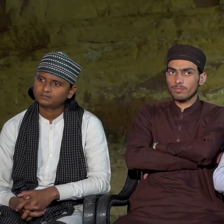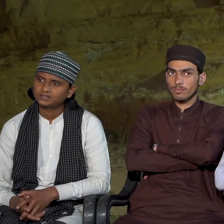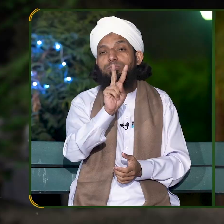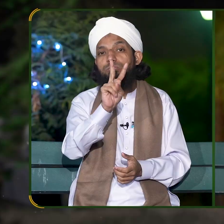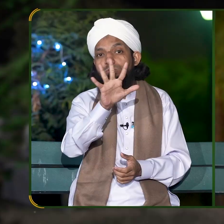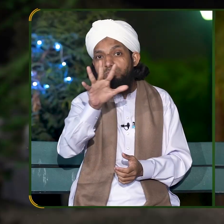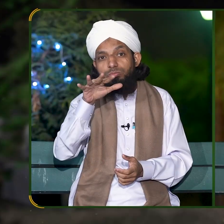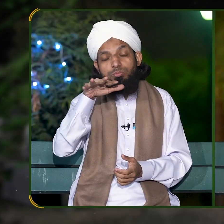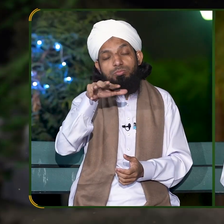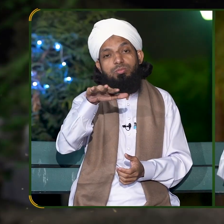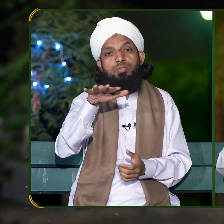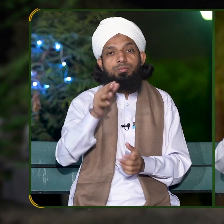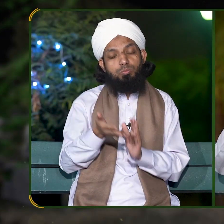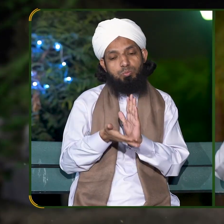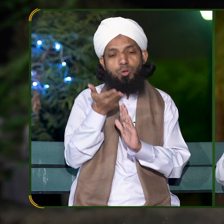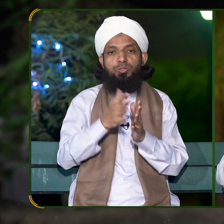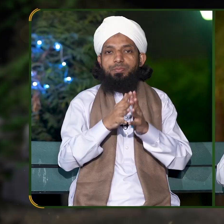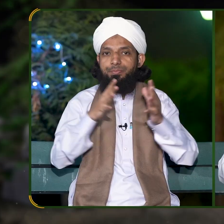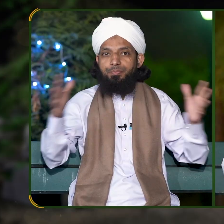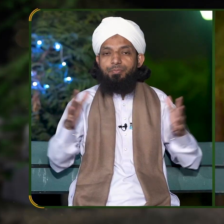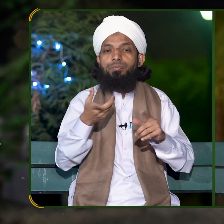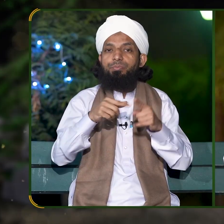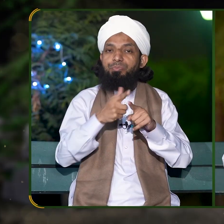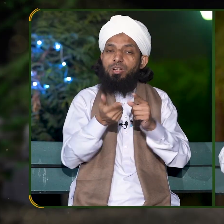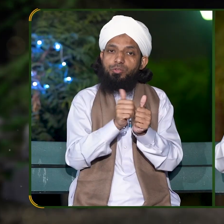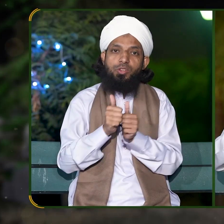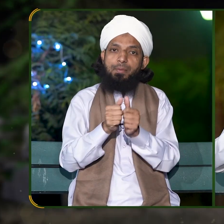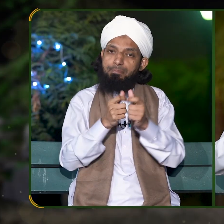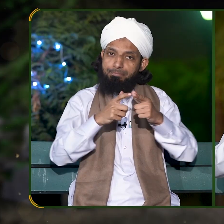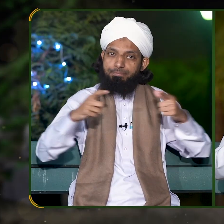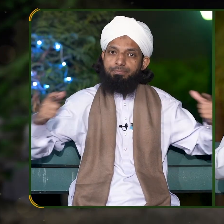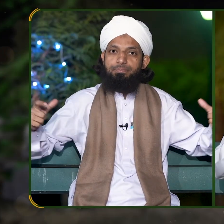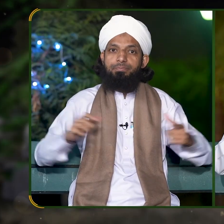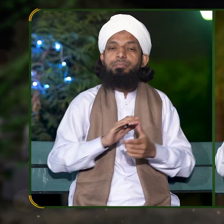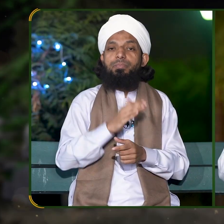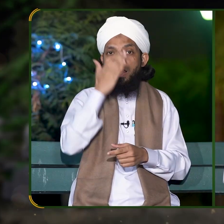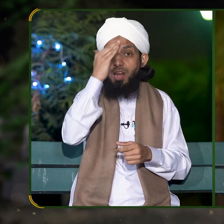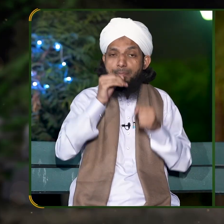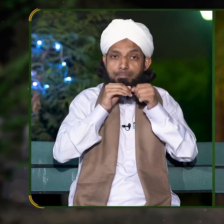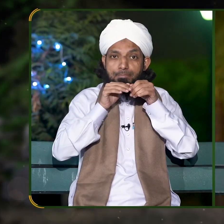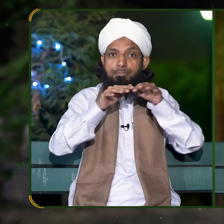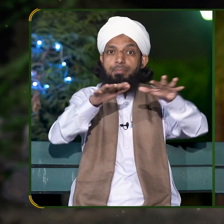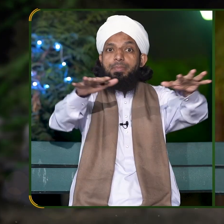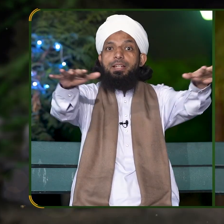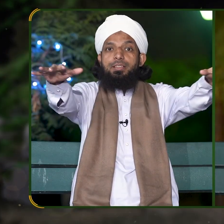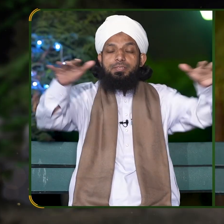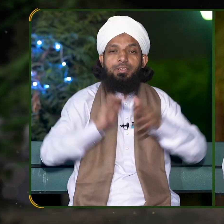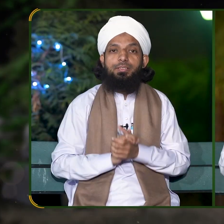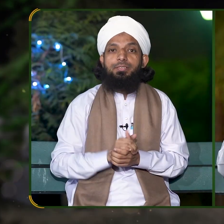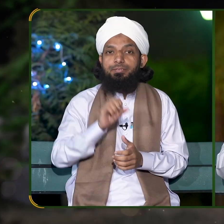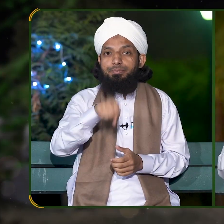بھر میں جو اسلام کی شمع روشن ہے، جو دین اسلام تیزی کے ساتھ پھیلتا ہوا جا رہا ہے، اگر